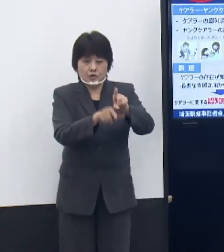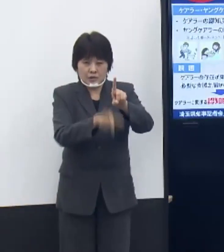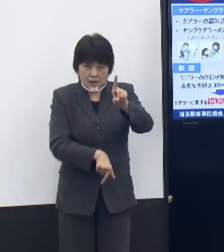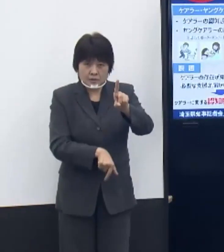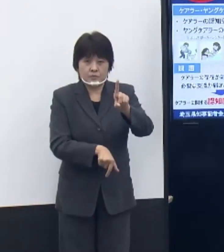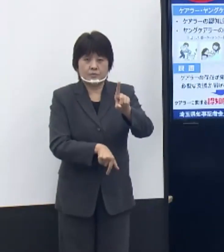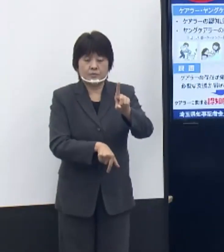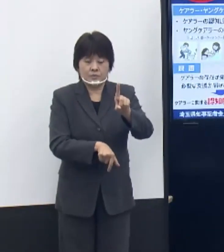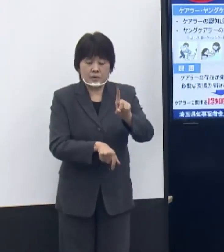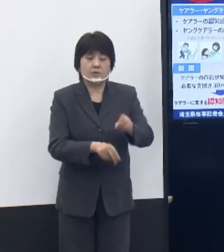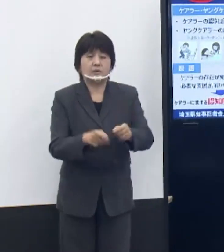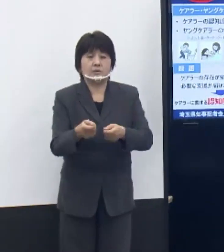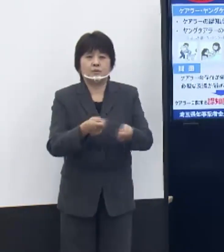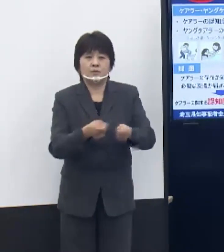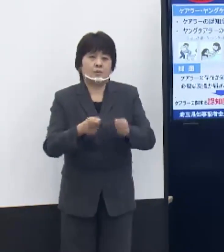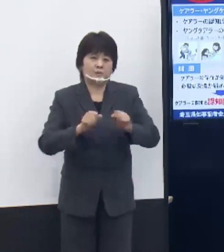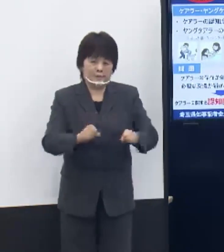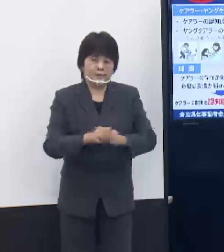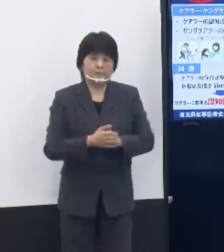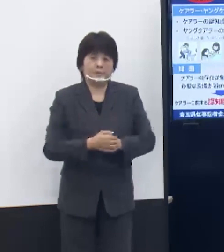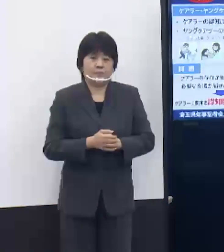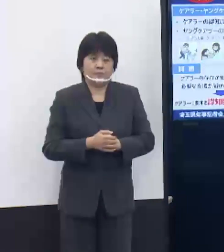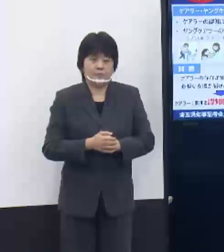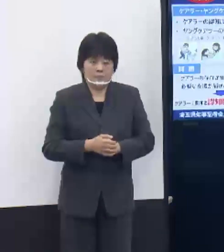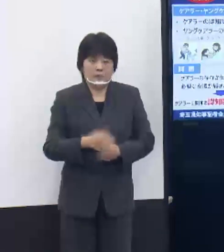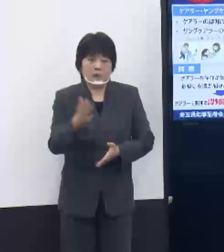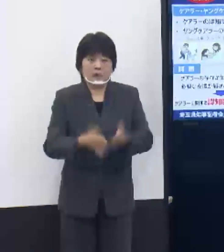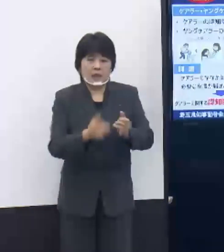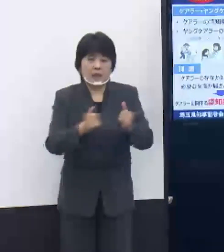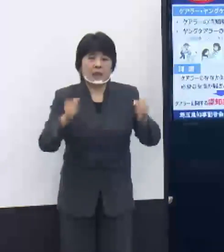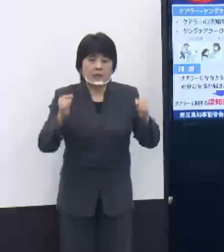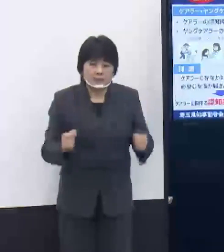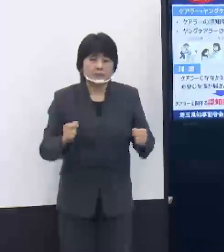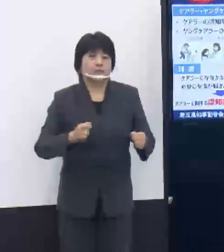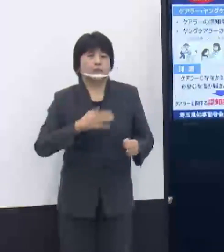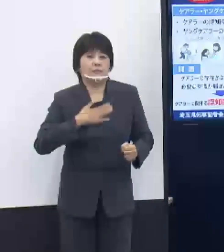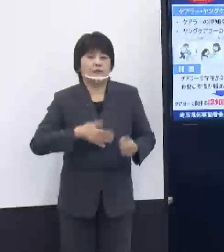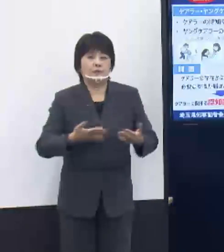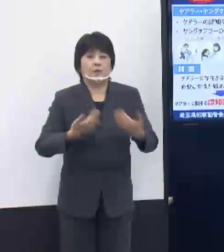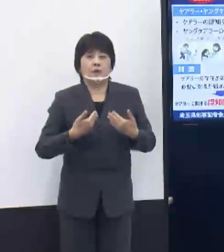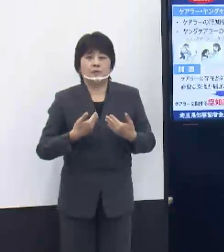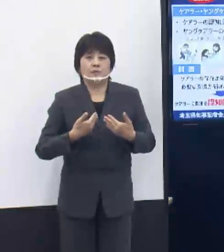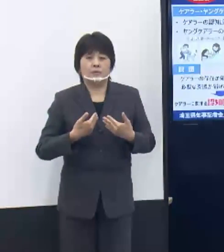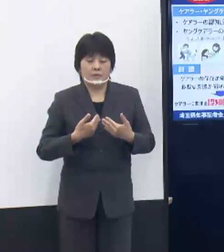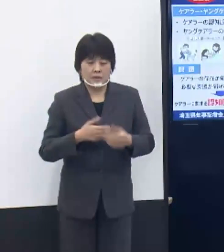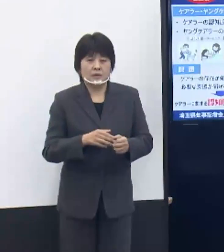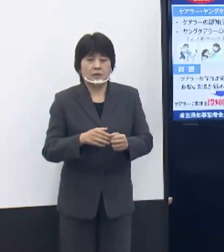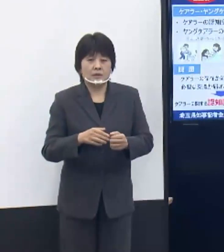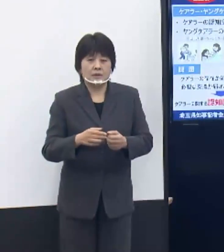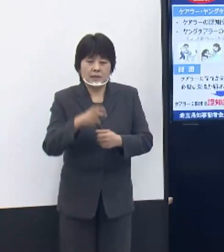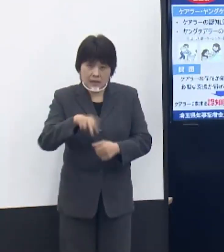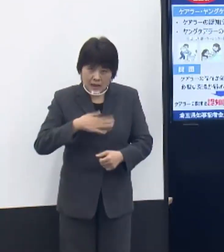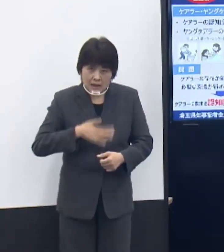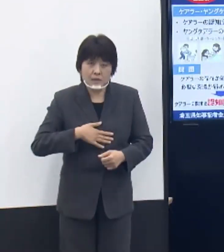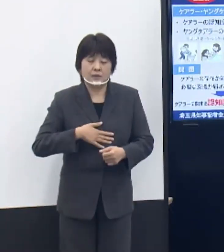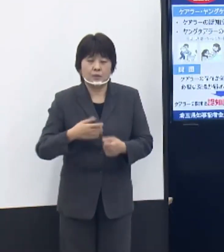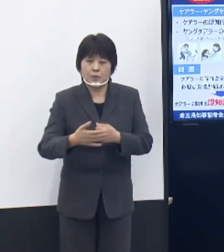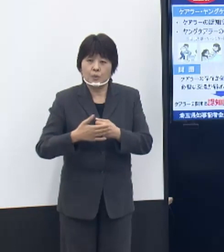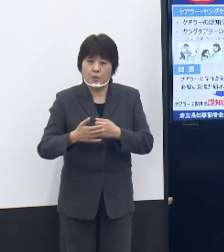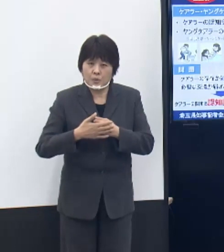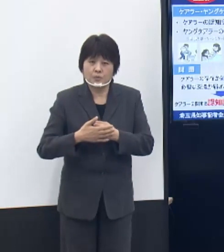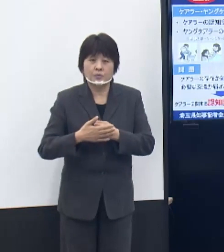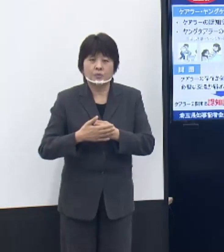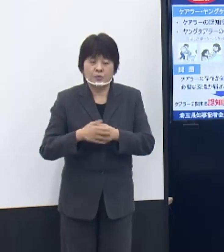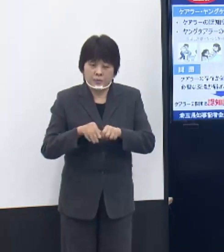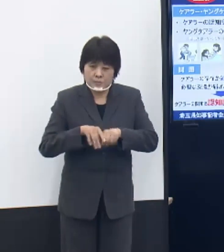をさせていただき、ケアラーのことを知ってもらい、支援に対する理解と協力の輪を広げ、ケアラーが